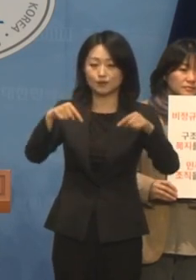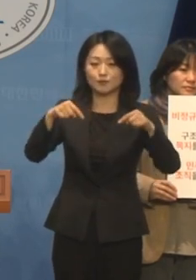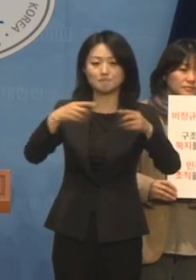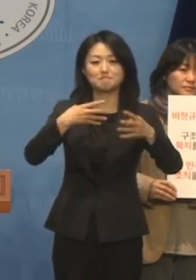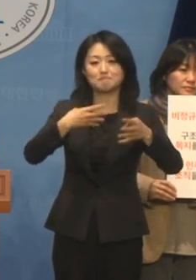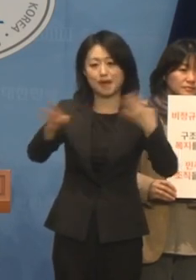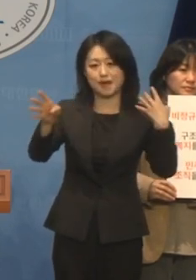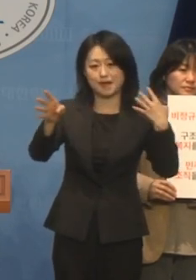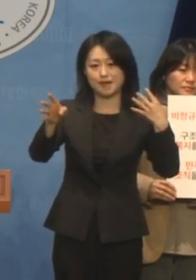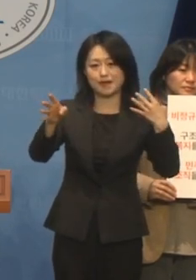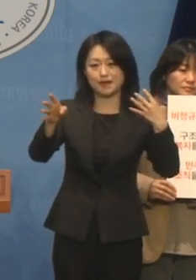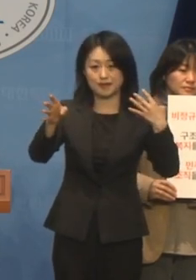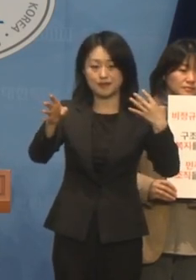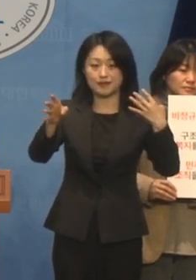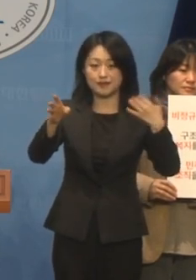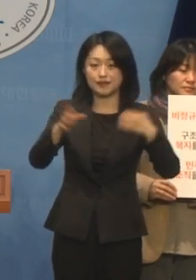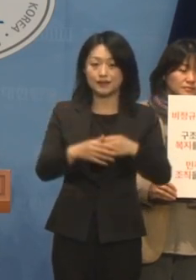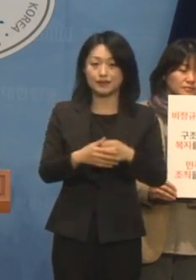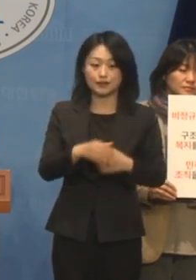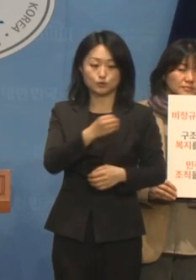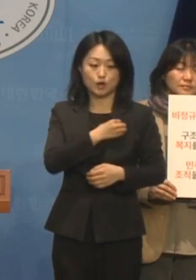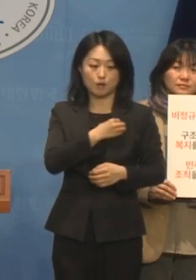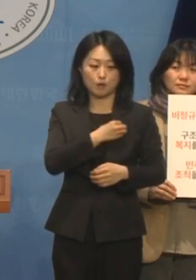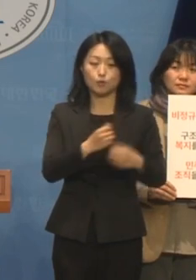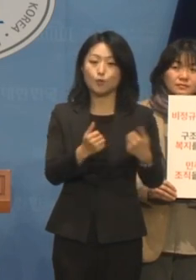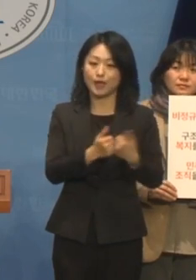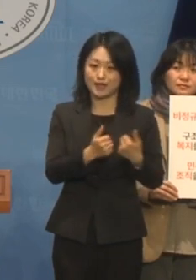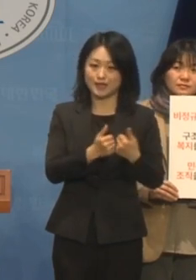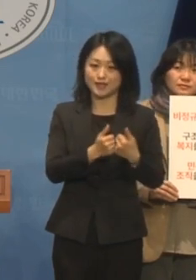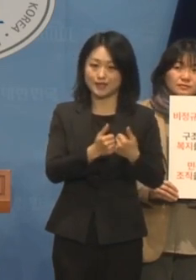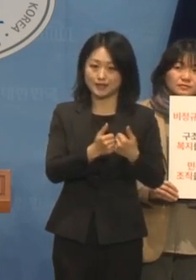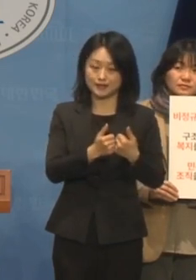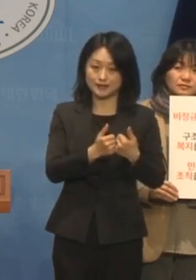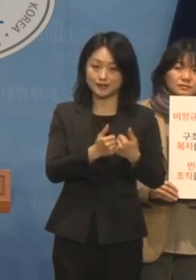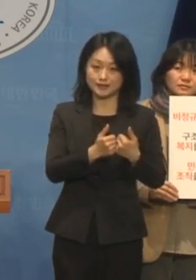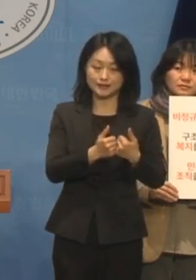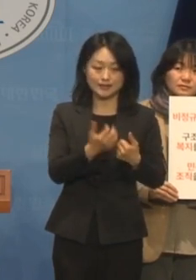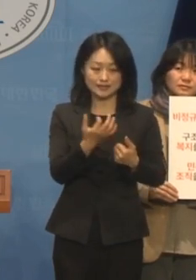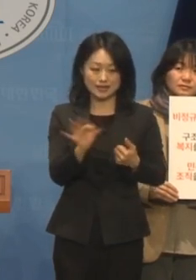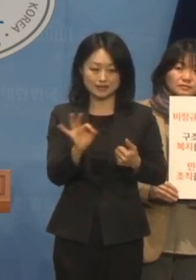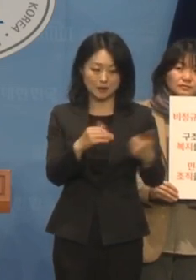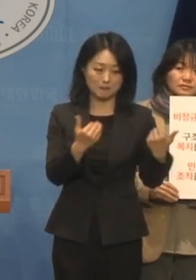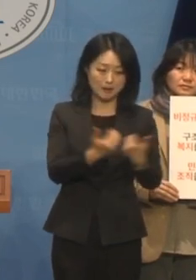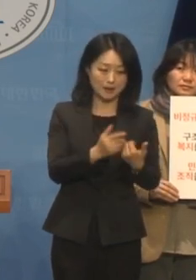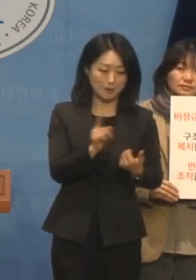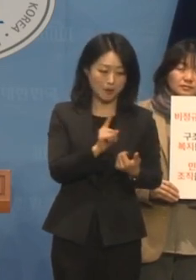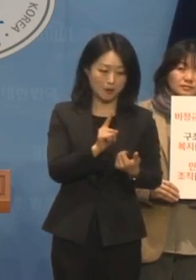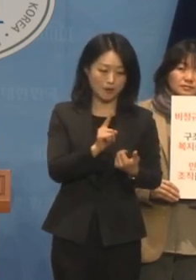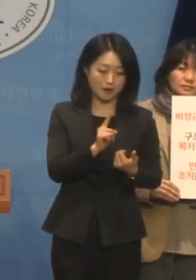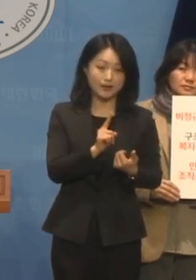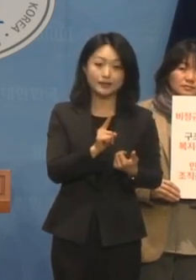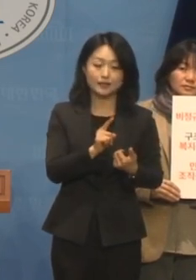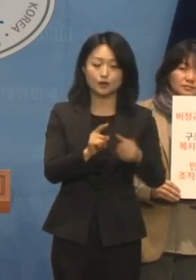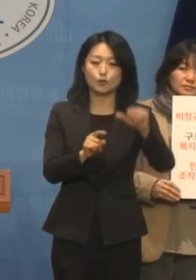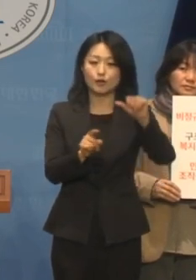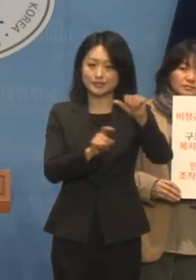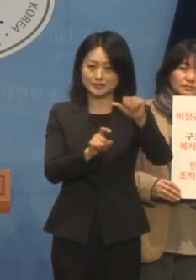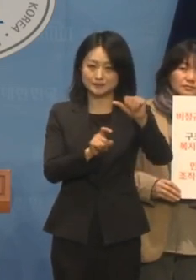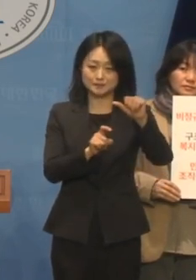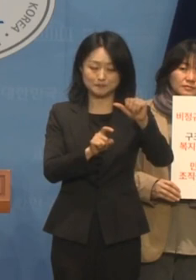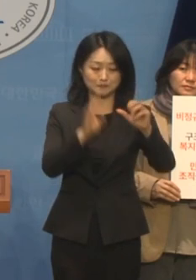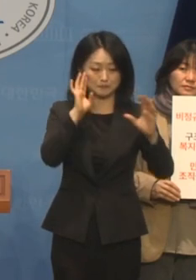결렬이 선언됐고 전체 조합원 회의를 통한 쟁의행위 찬반 투표를 통해 5월 10일에